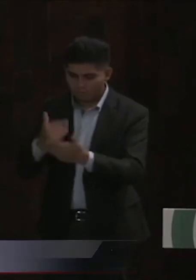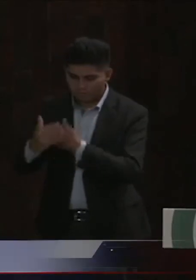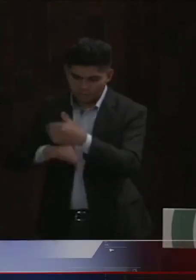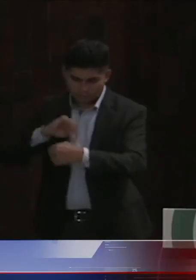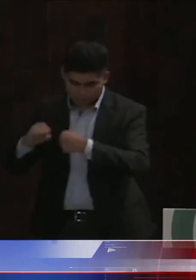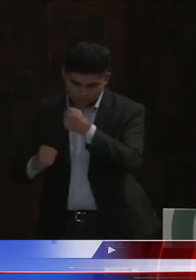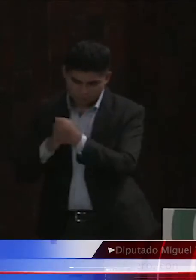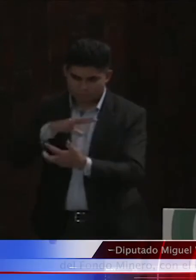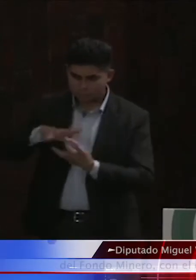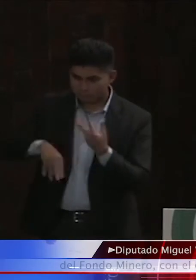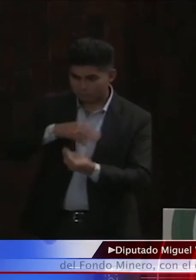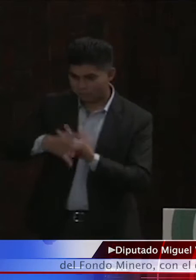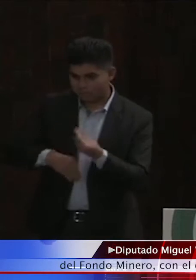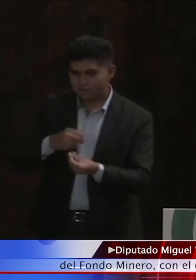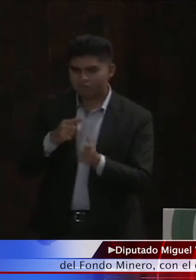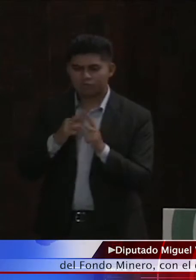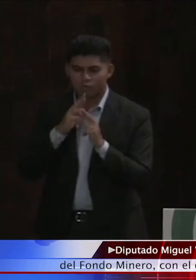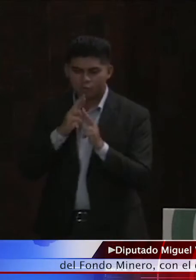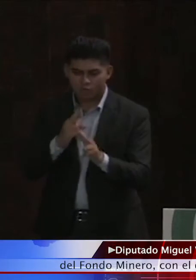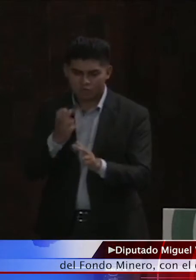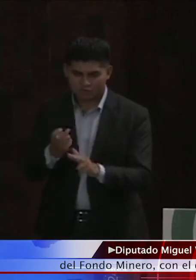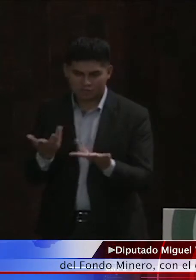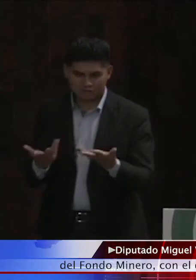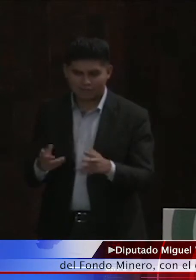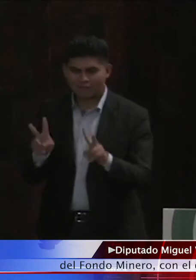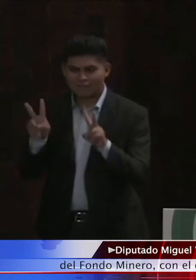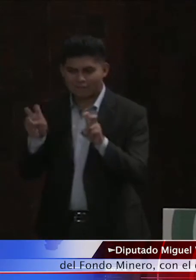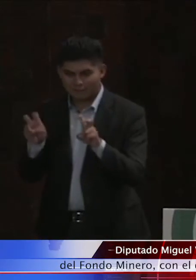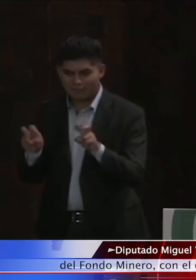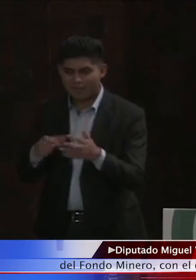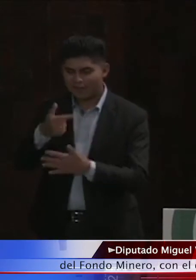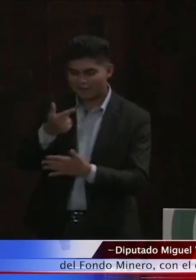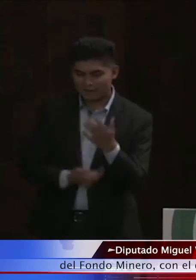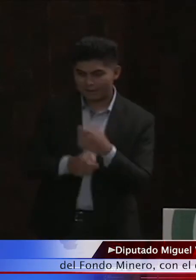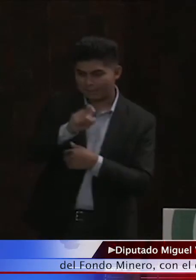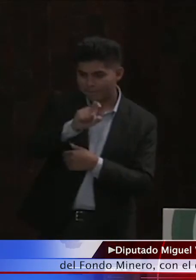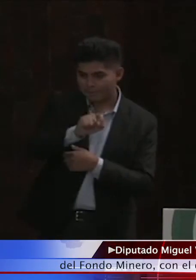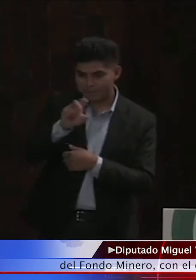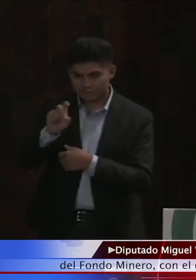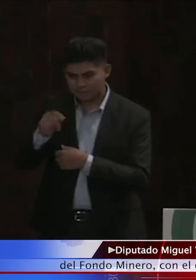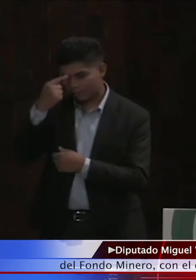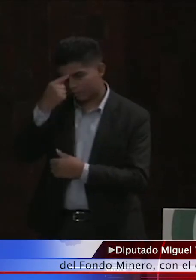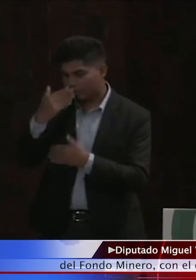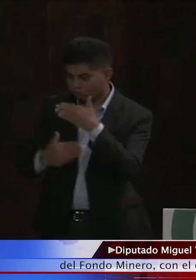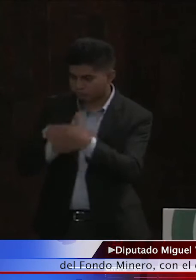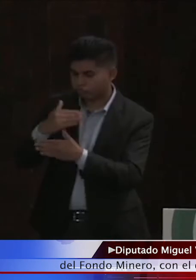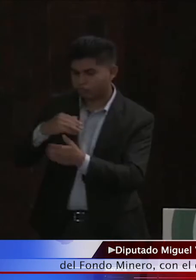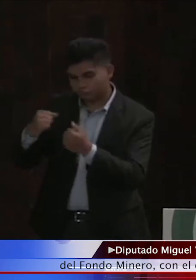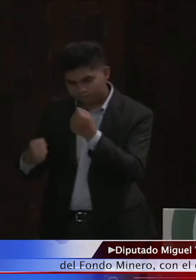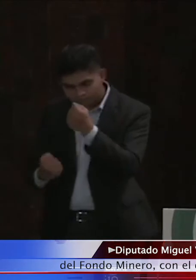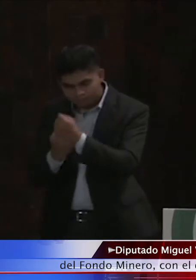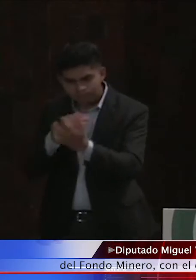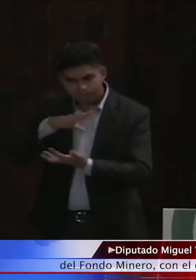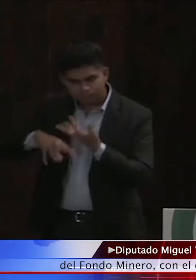federal, pues desde la elaboración del presupuesto de egresos de la federación no se benefició a Zacatecas y hoy en día los municipios están padeciendo la